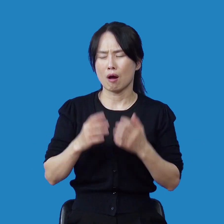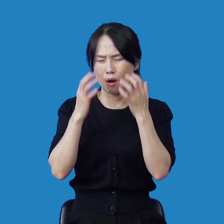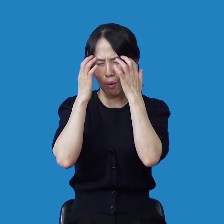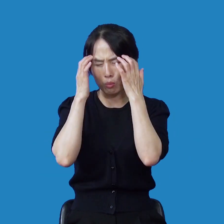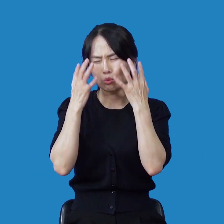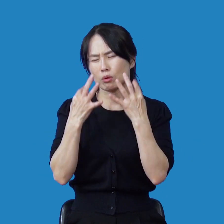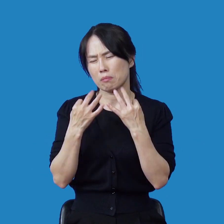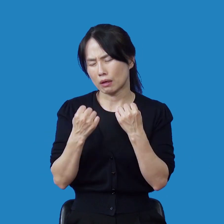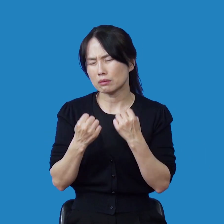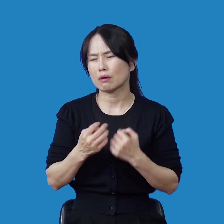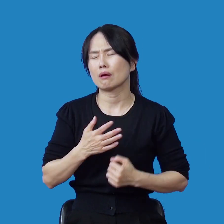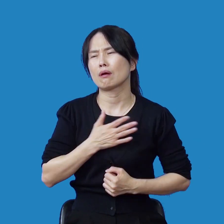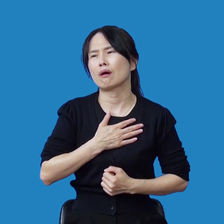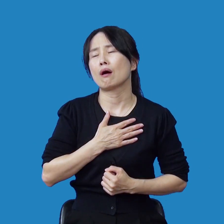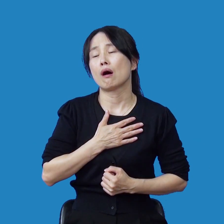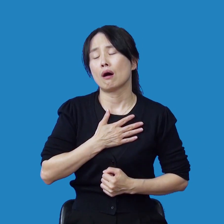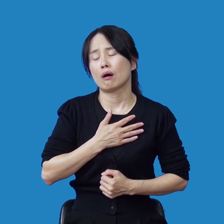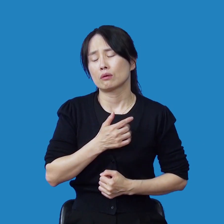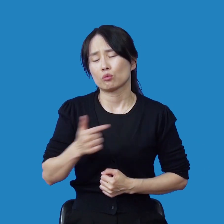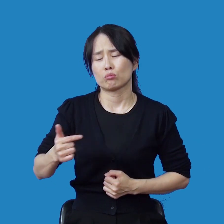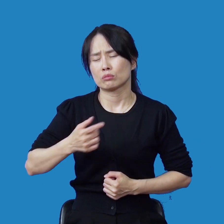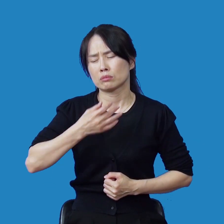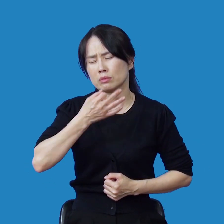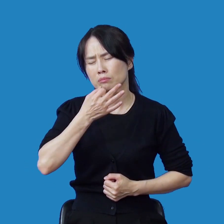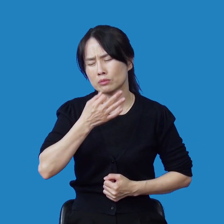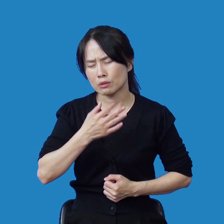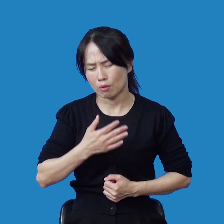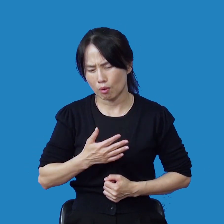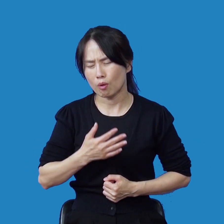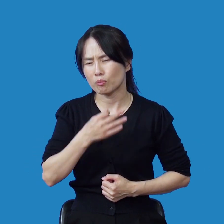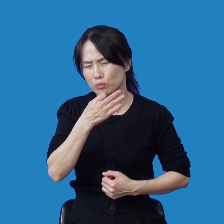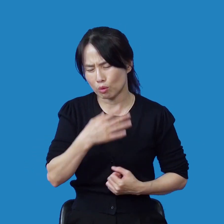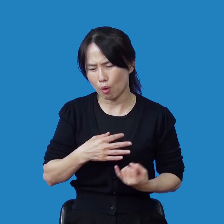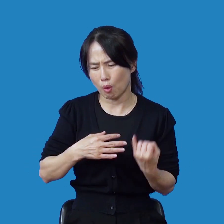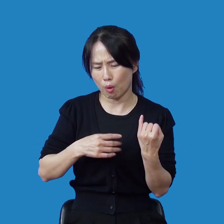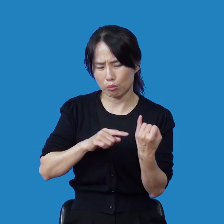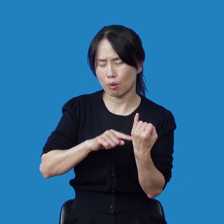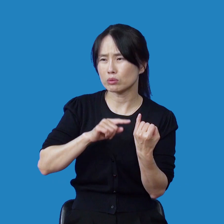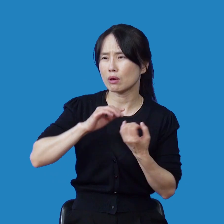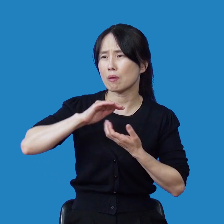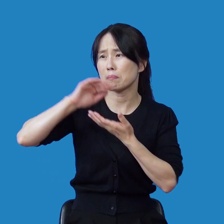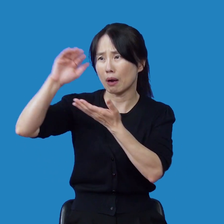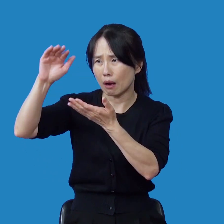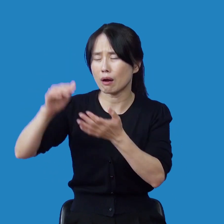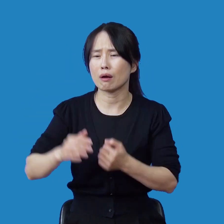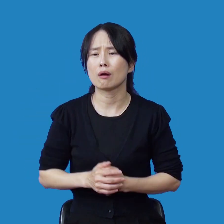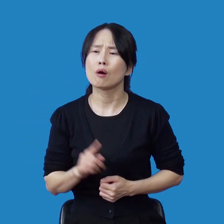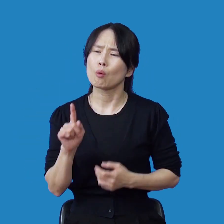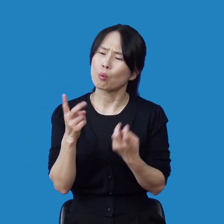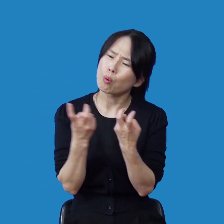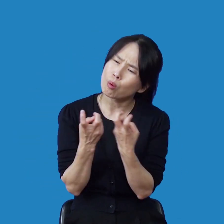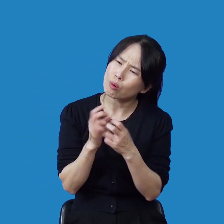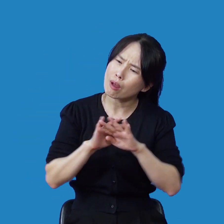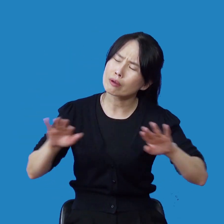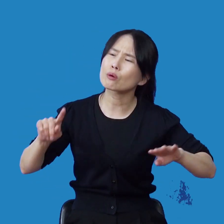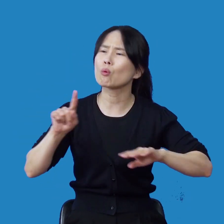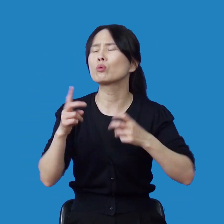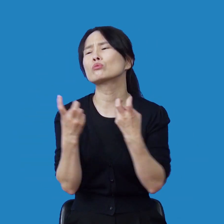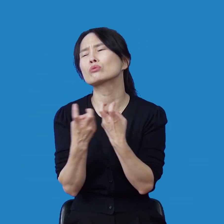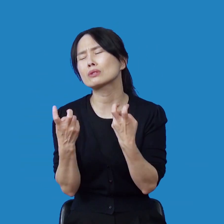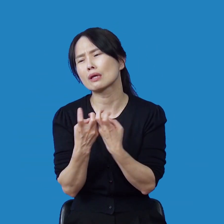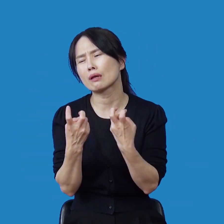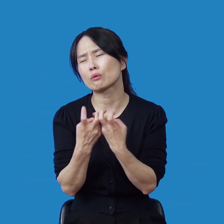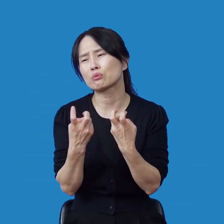있어서 저를 조금씩 죽여가고 있는 것을 느낍니다. 도대체 어떻게 해야 됩니까? 이 고통을